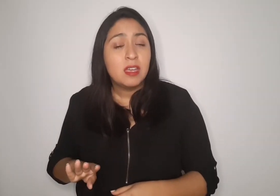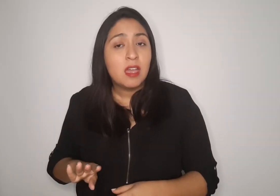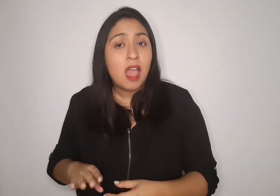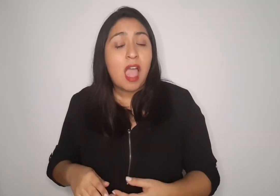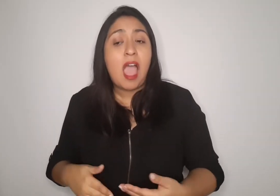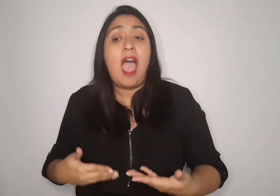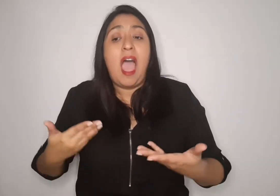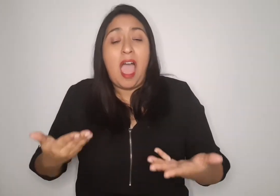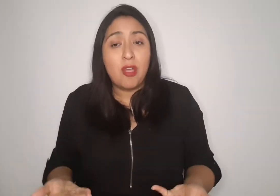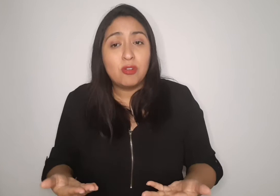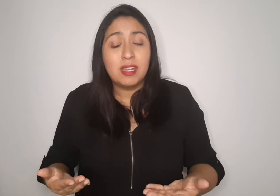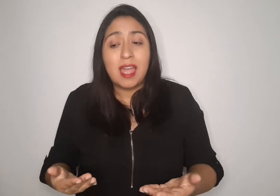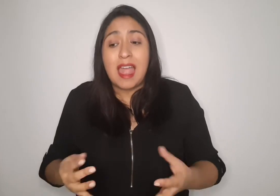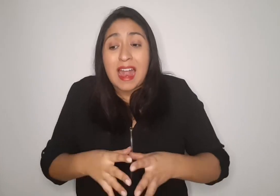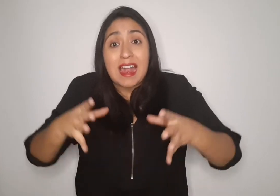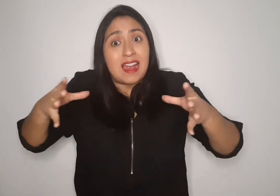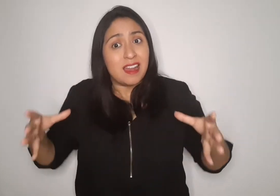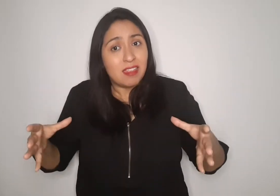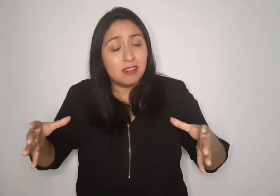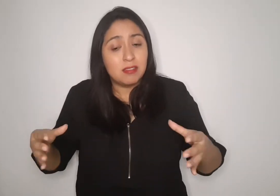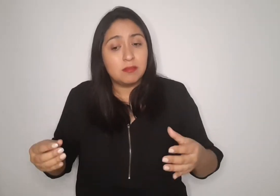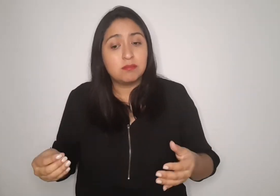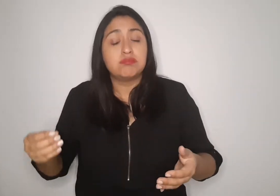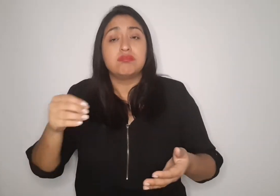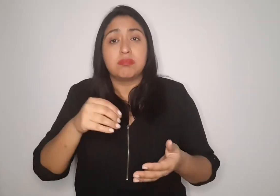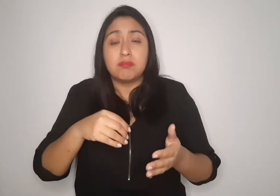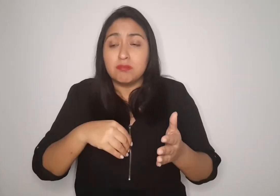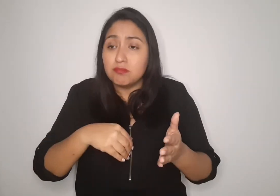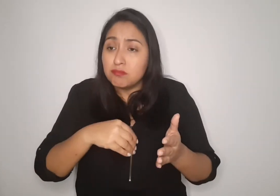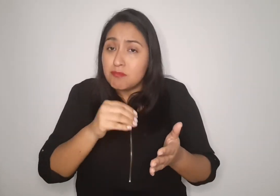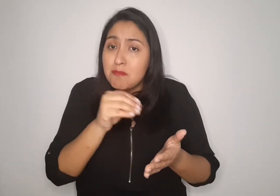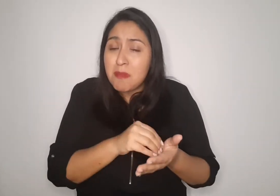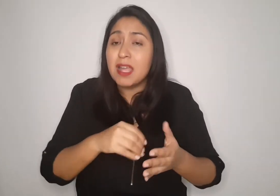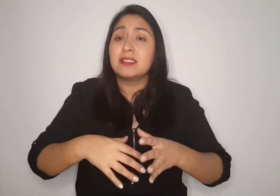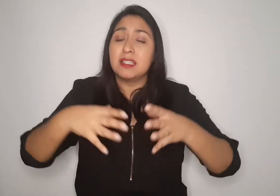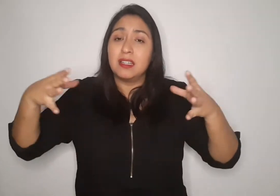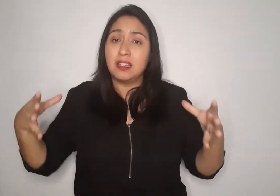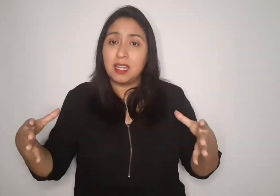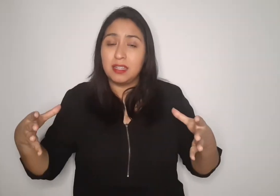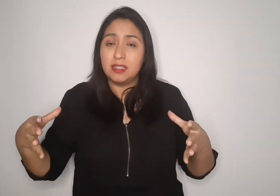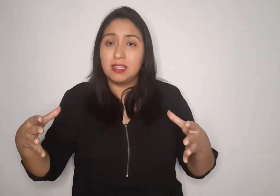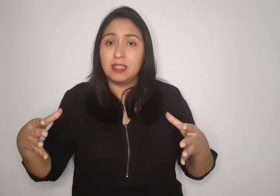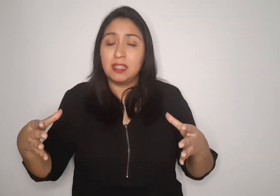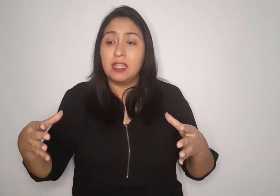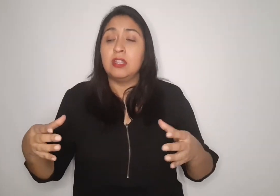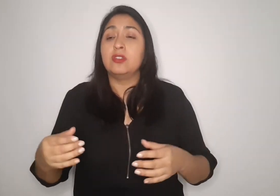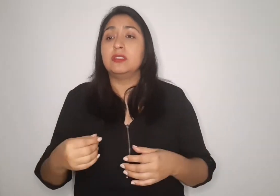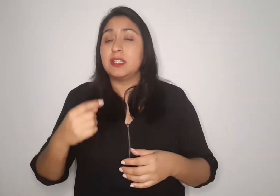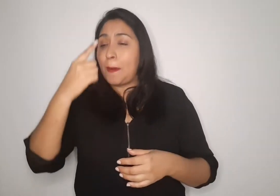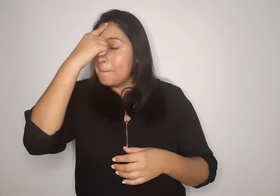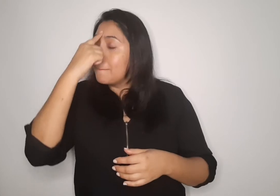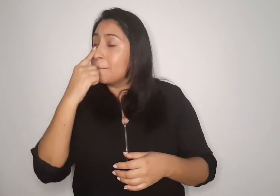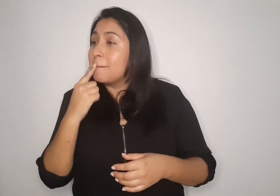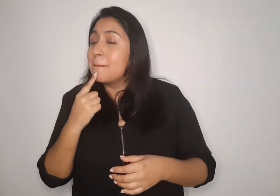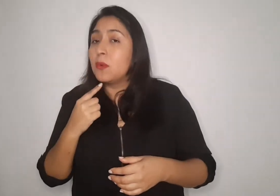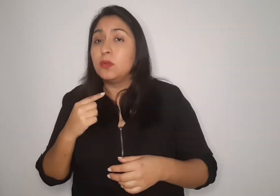más grande que el arqueológico. Entonces, como que el arqueológico queda como una especie de apéndice. Entonces, como